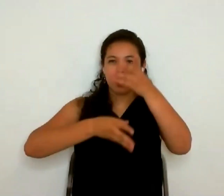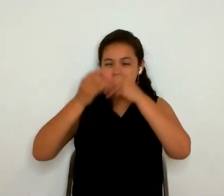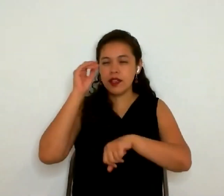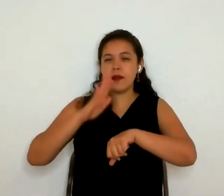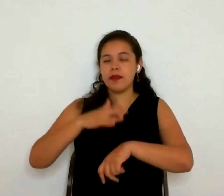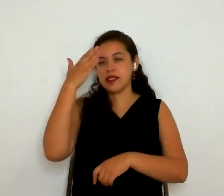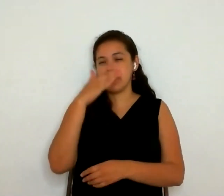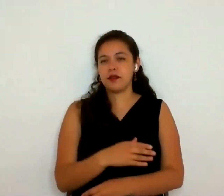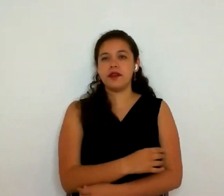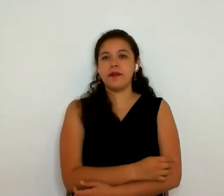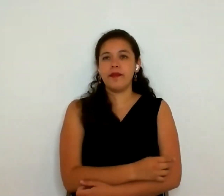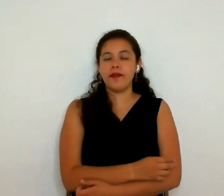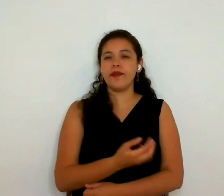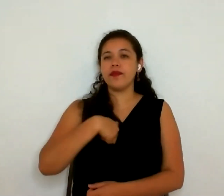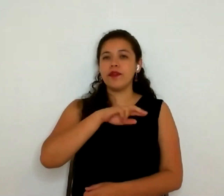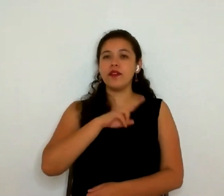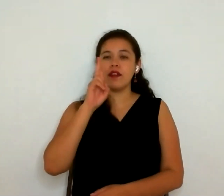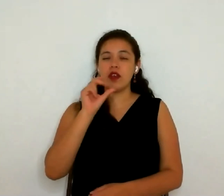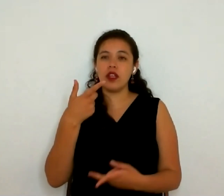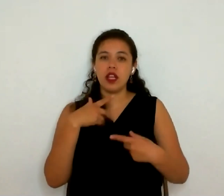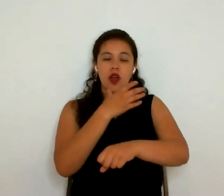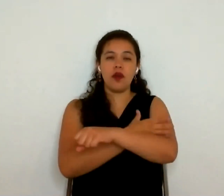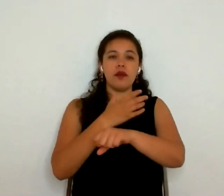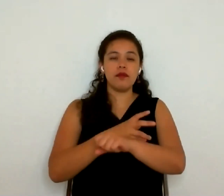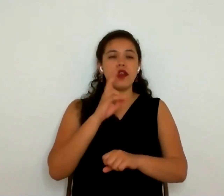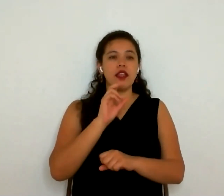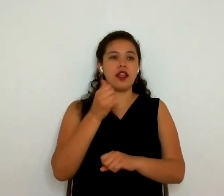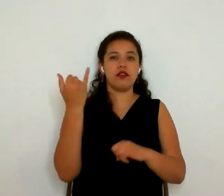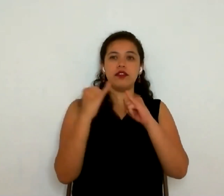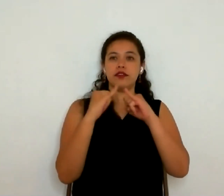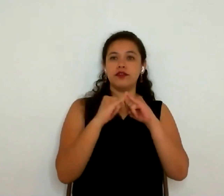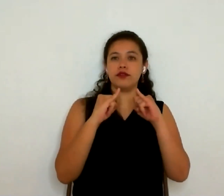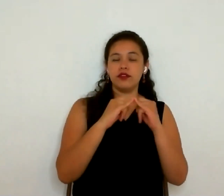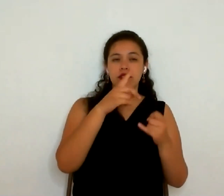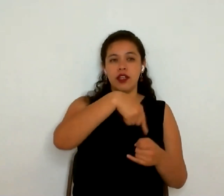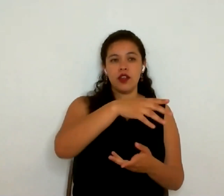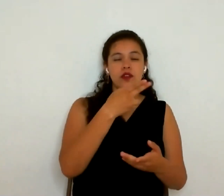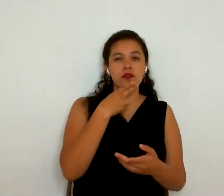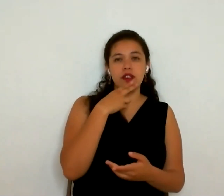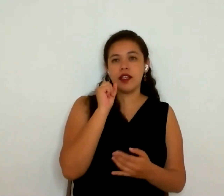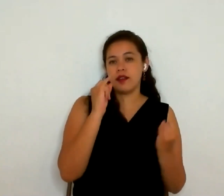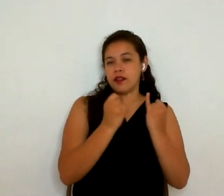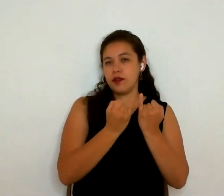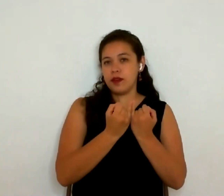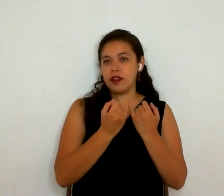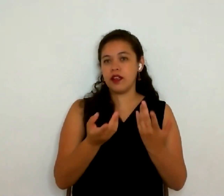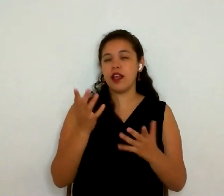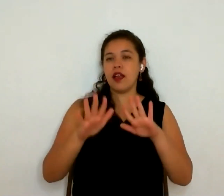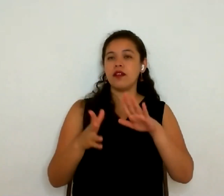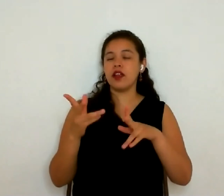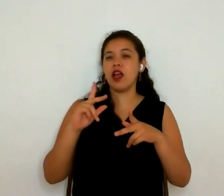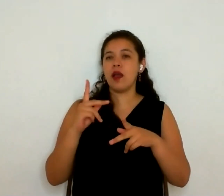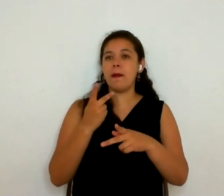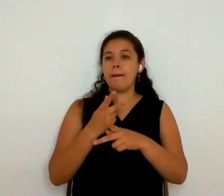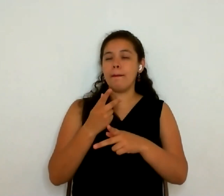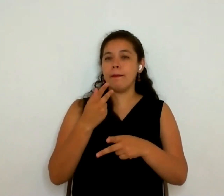que estemos viendo le sirve a otra compañera en la institución nosotros lo que hacemos cuando nos refieren un paciente de otro lado